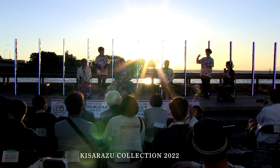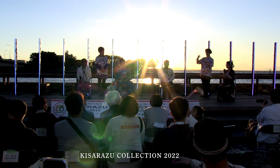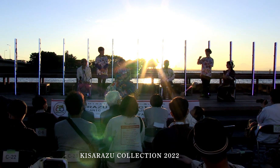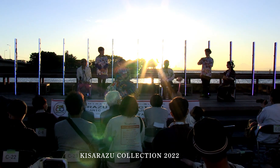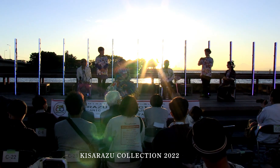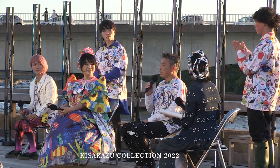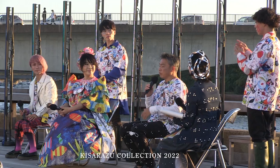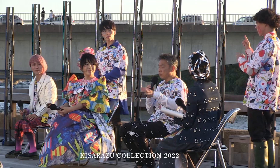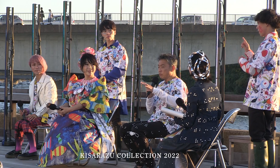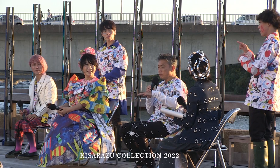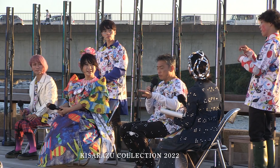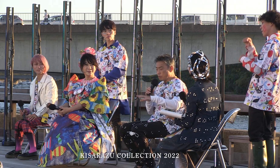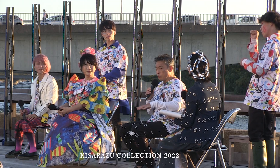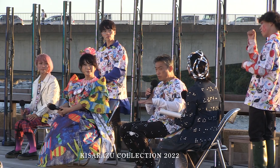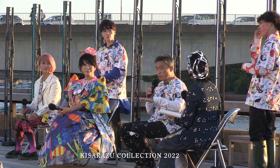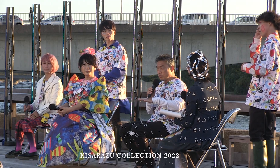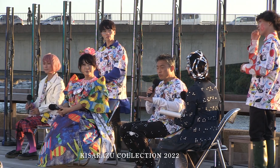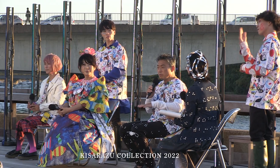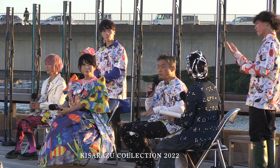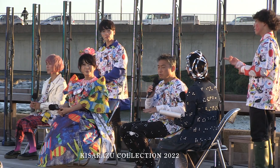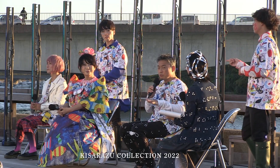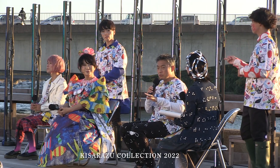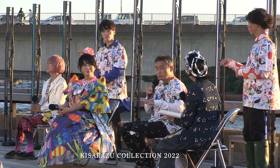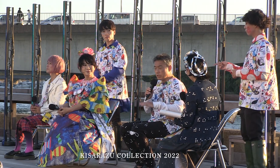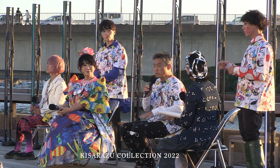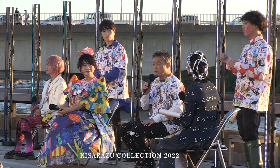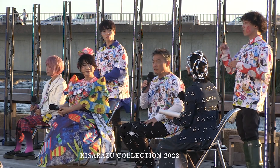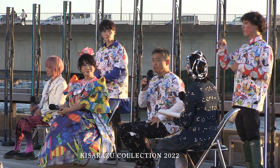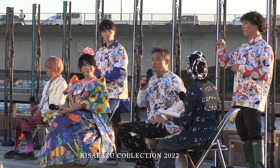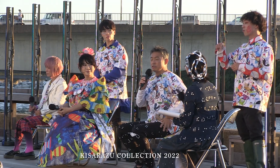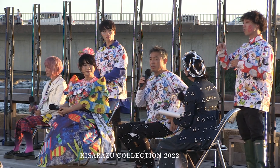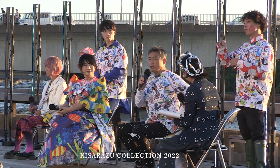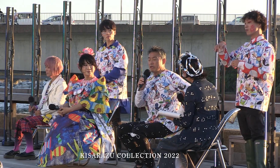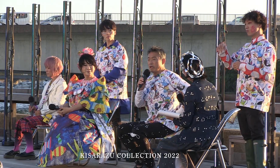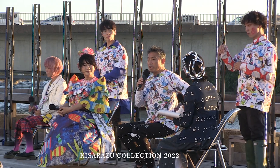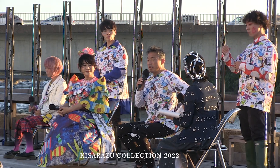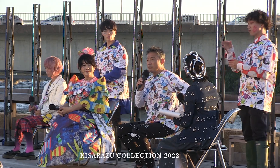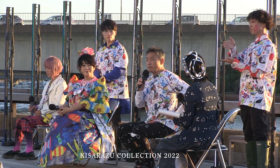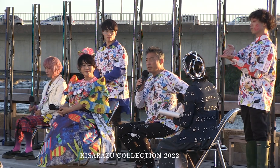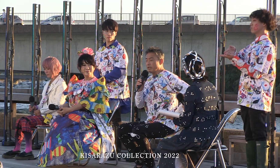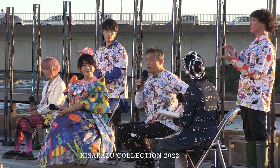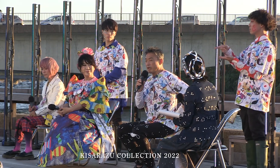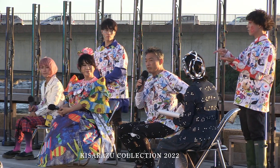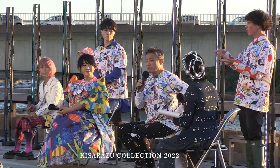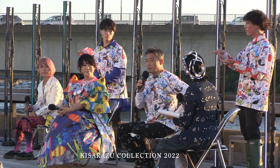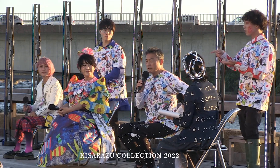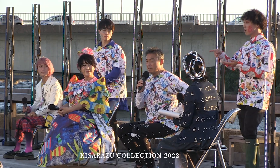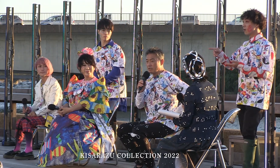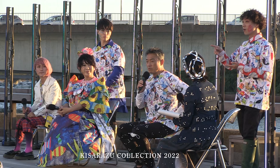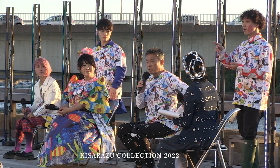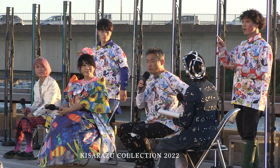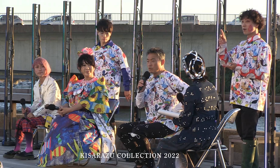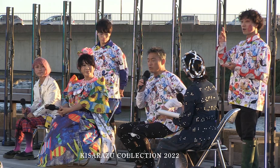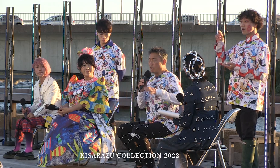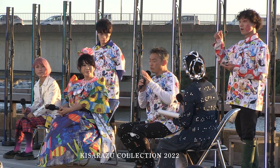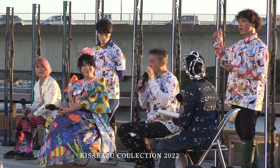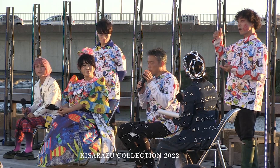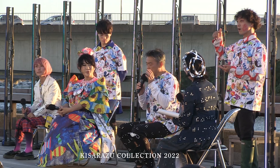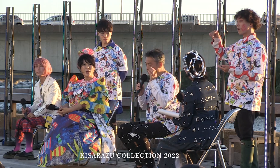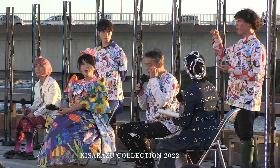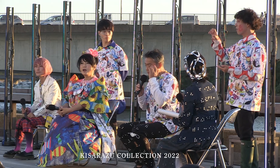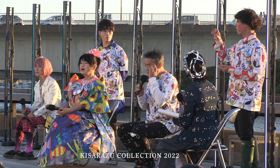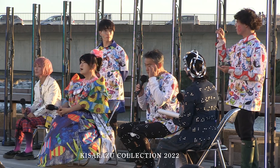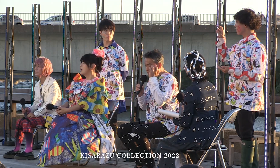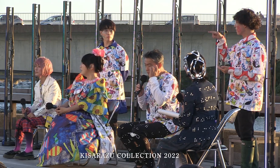か？ はい、この場所を少しだけ触れるとですね、カーフェリーがなくなったのが今日、